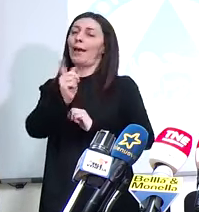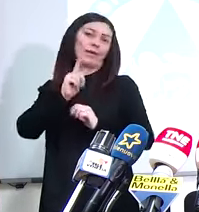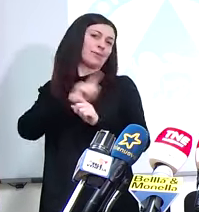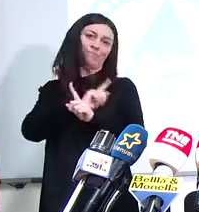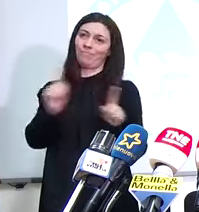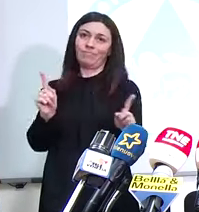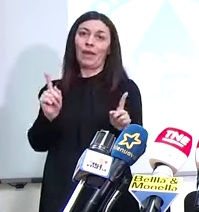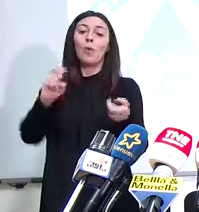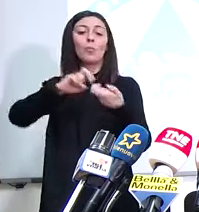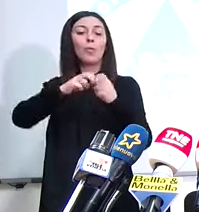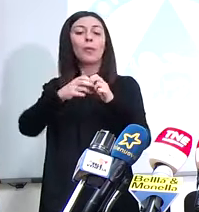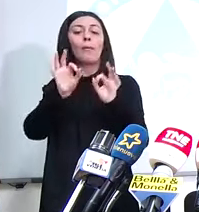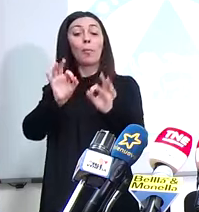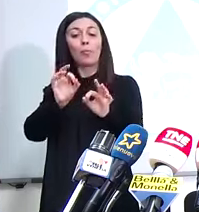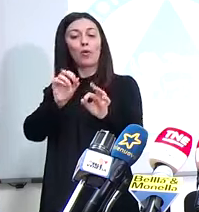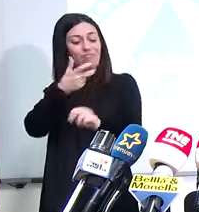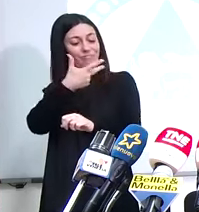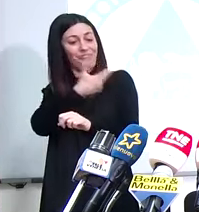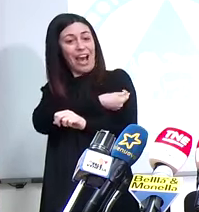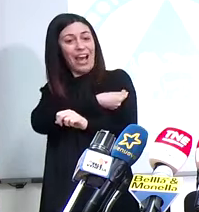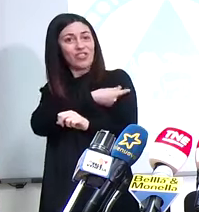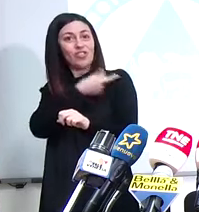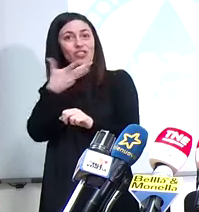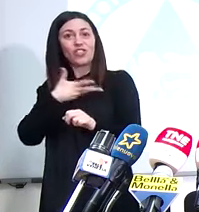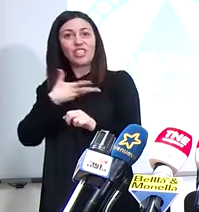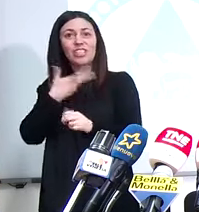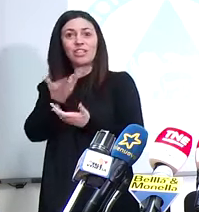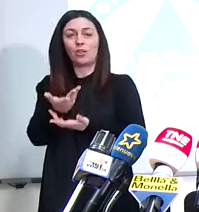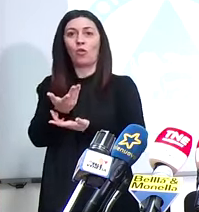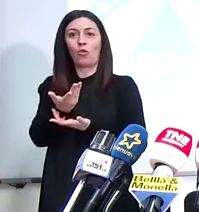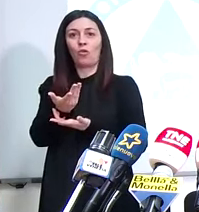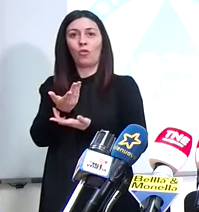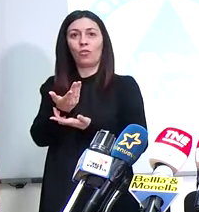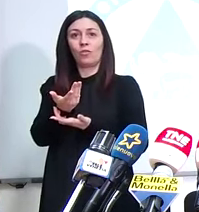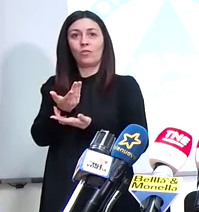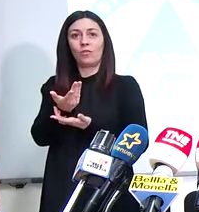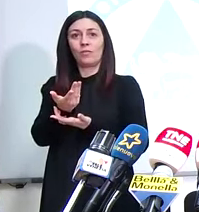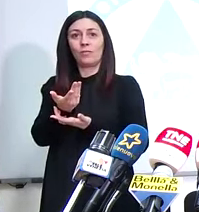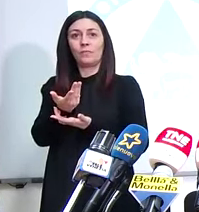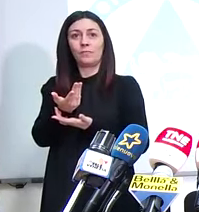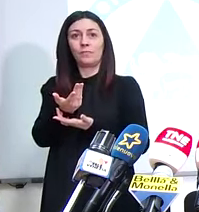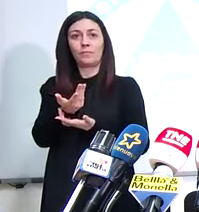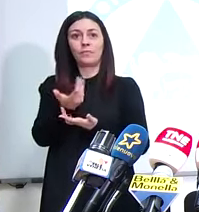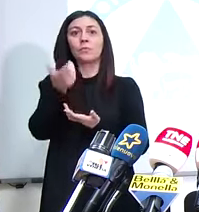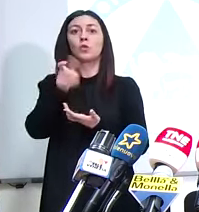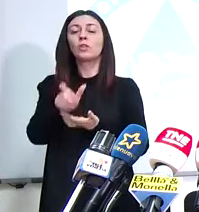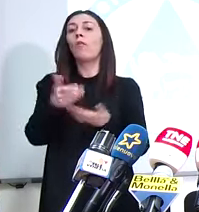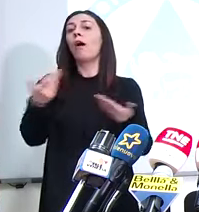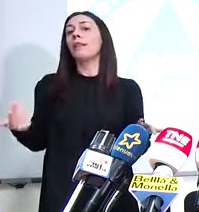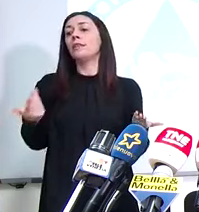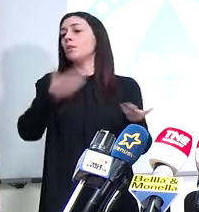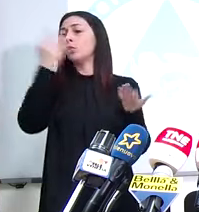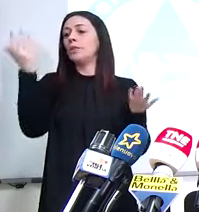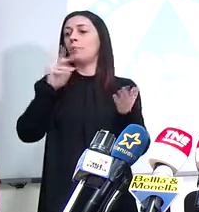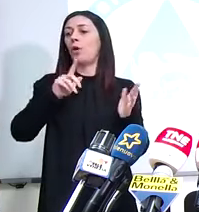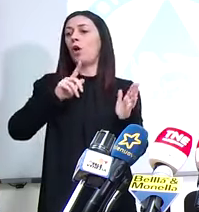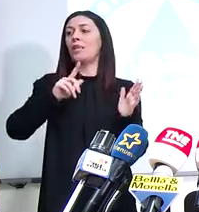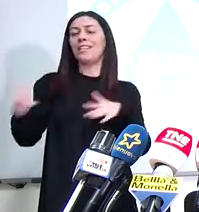cioè questo canale europeo ci da oggi e 50.000 dosi a settimana di fiber per dire no